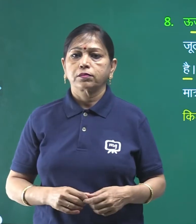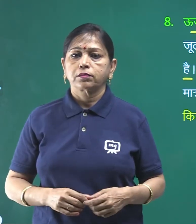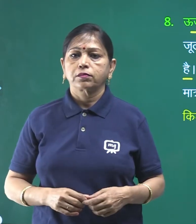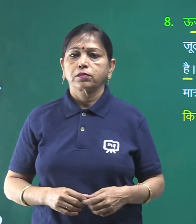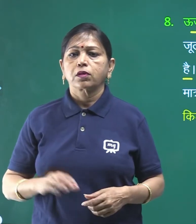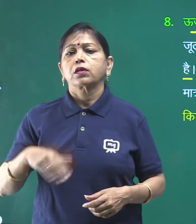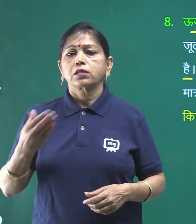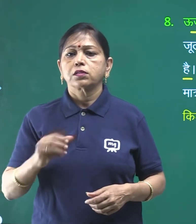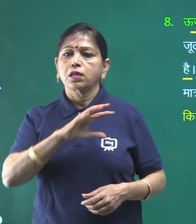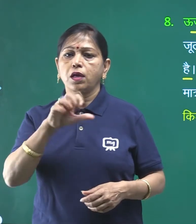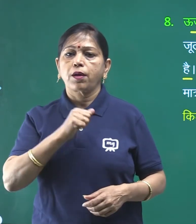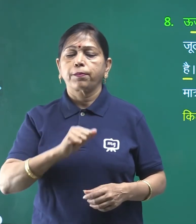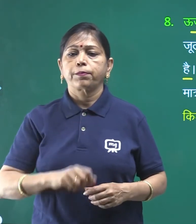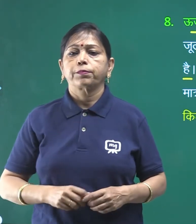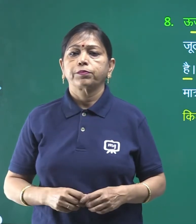इसलिए हम